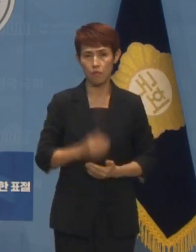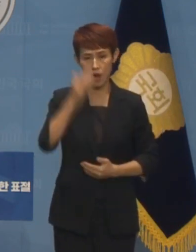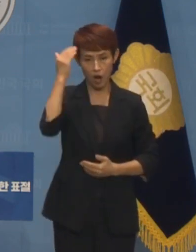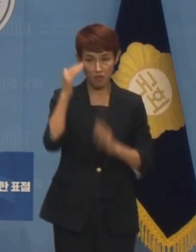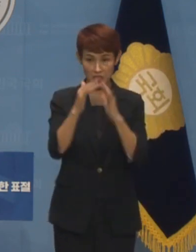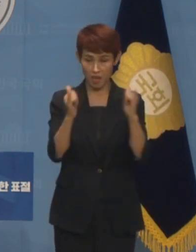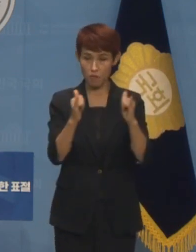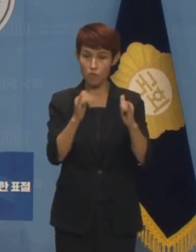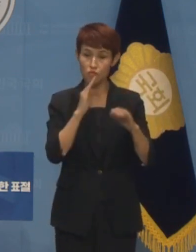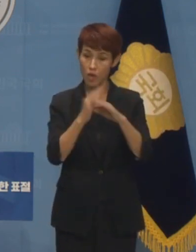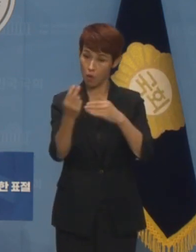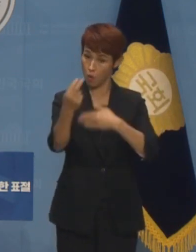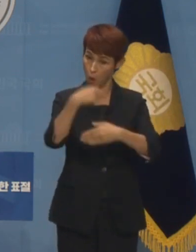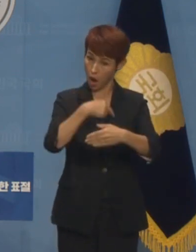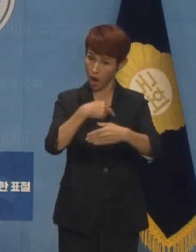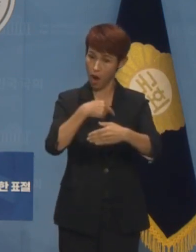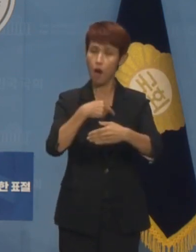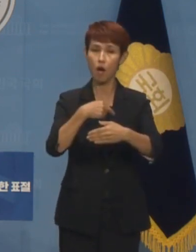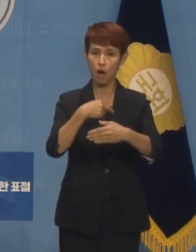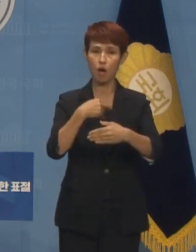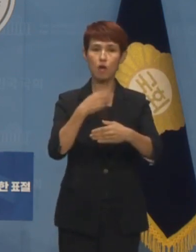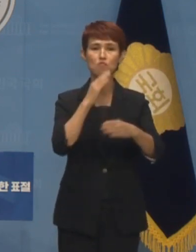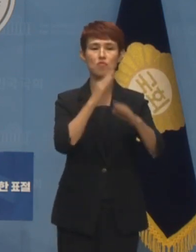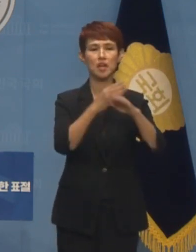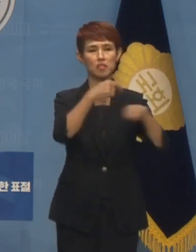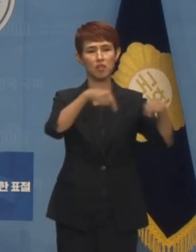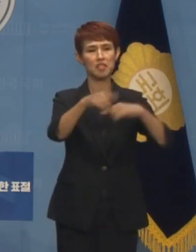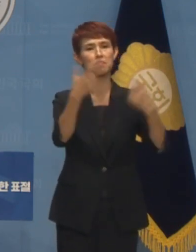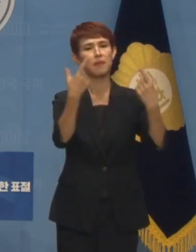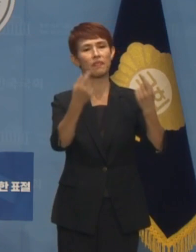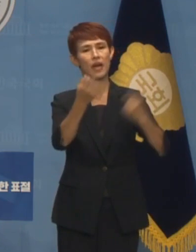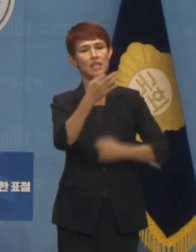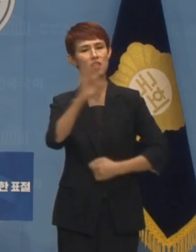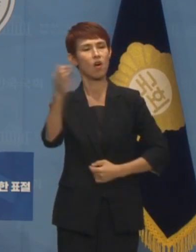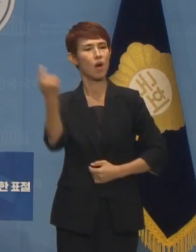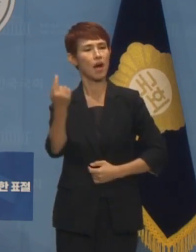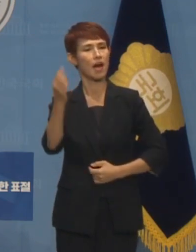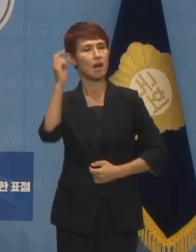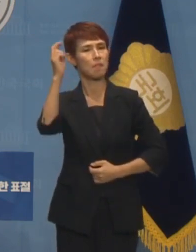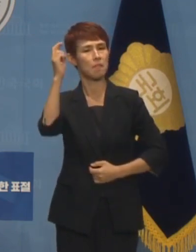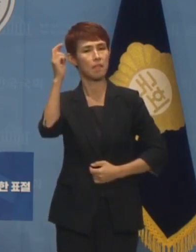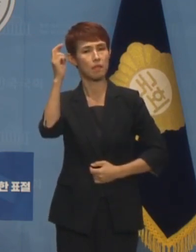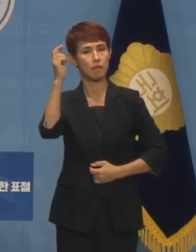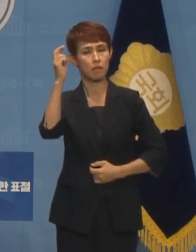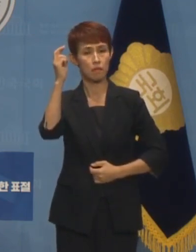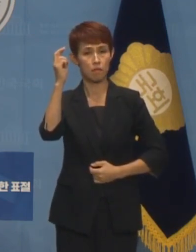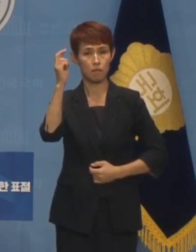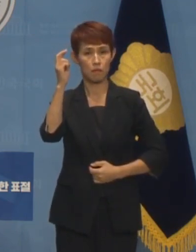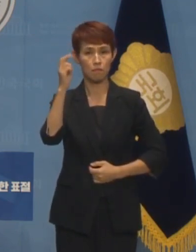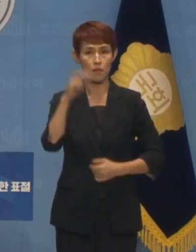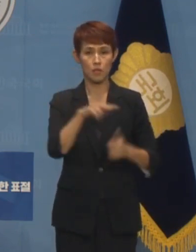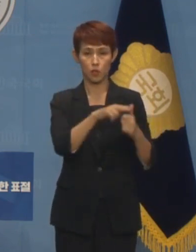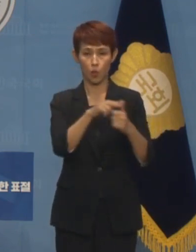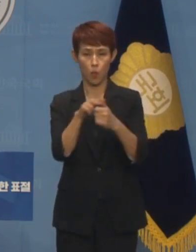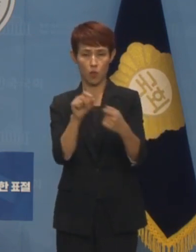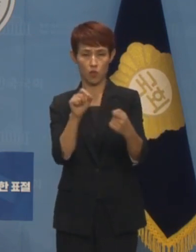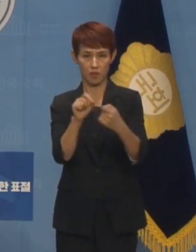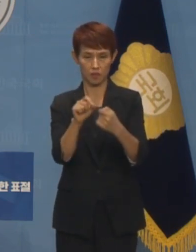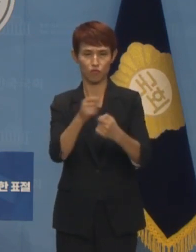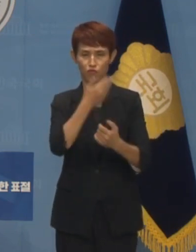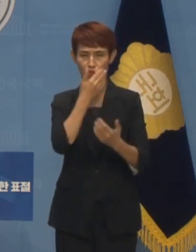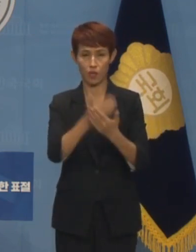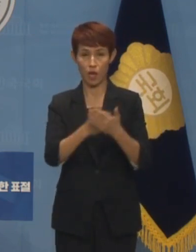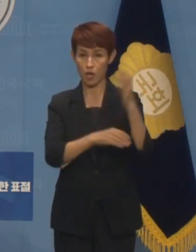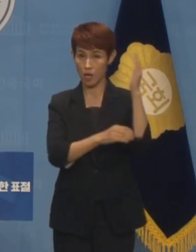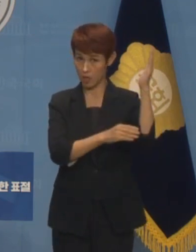북한에 온다면 북한의 정치가 옳다는 것을 인정하게 될 것이라며 정보 접근성을 강조합니다.